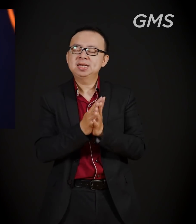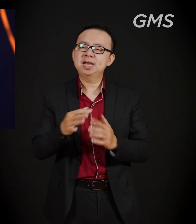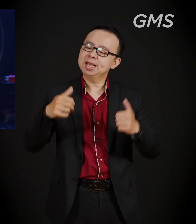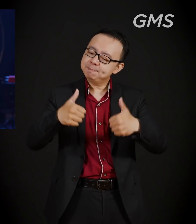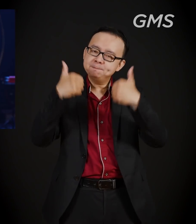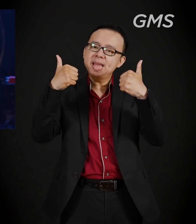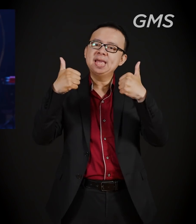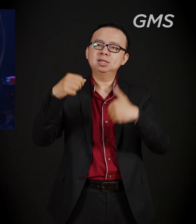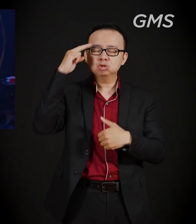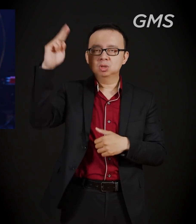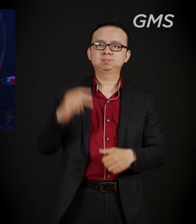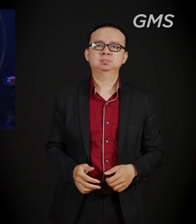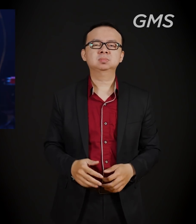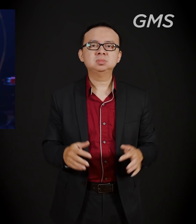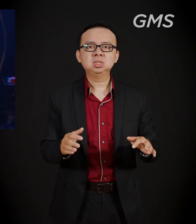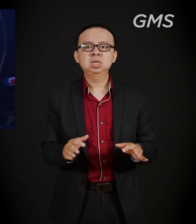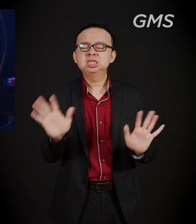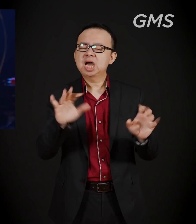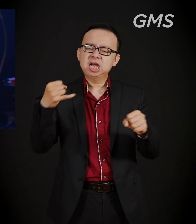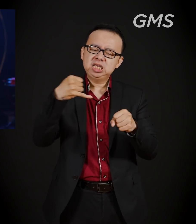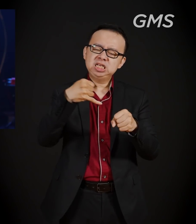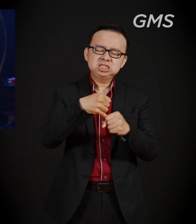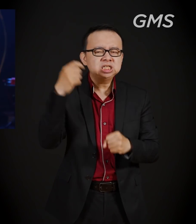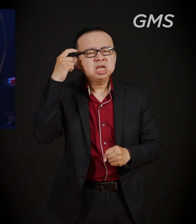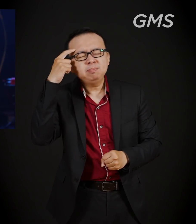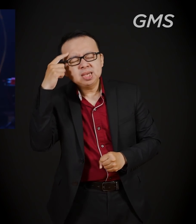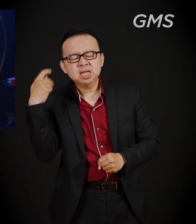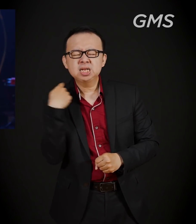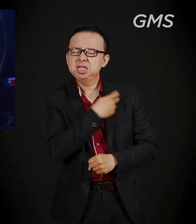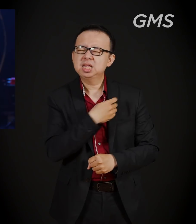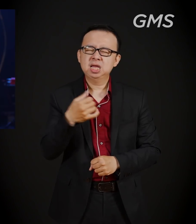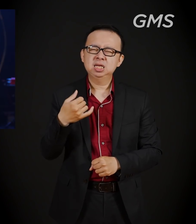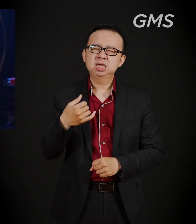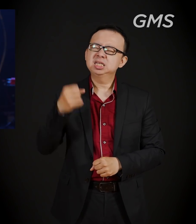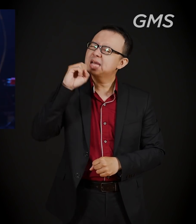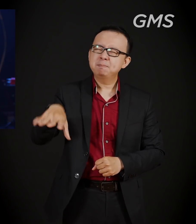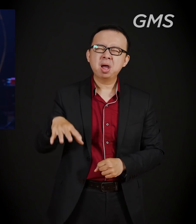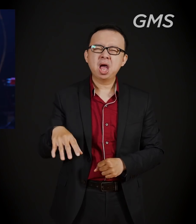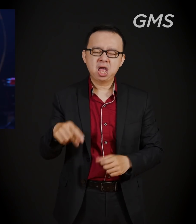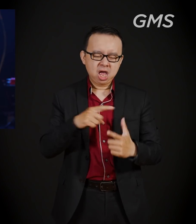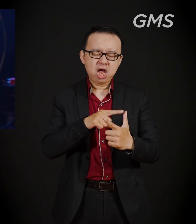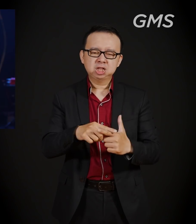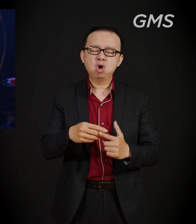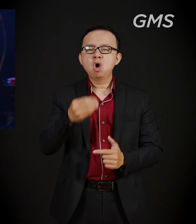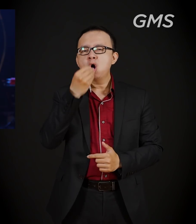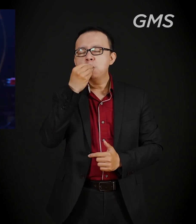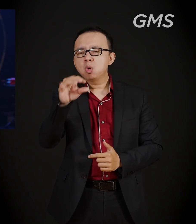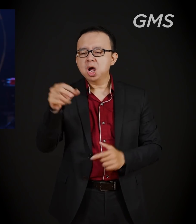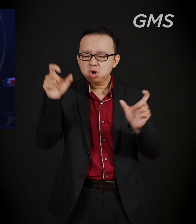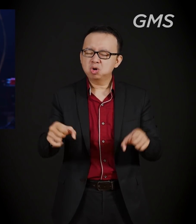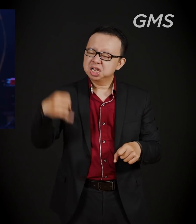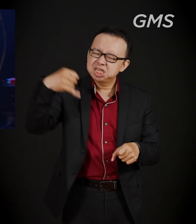Tuhan. Jangan isi pikiranmu dengan sampah, omongan-omongan orang, lalu